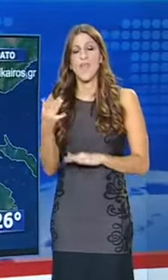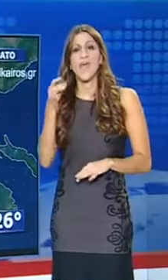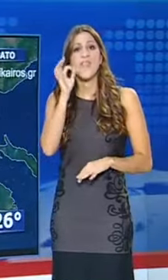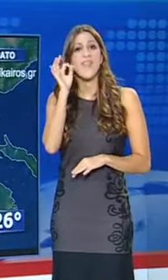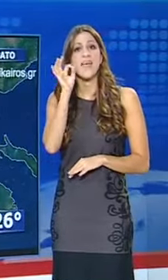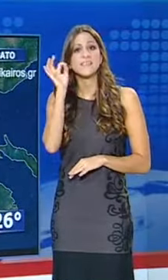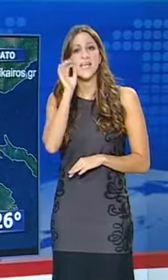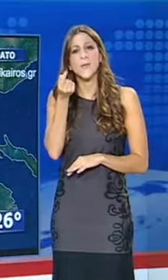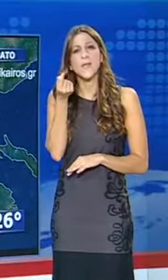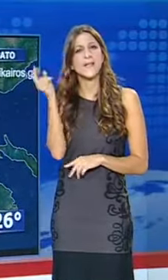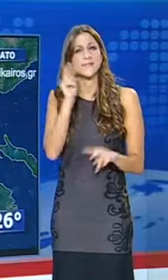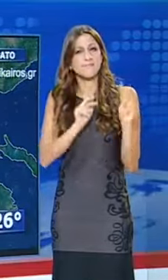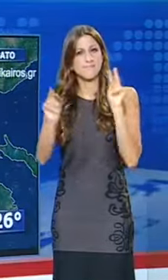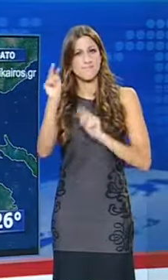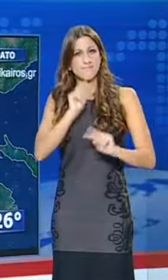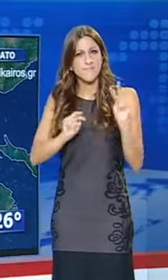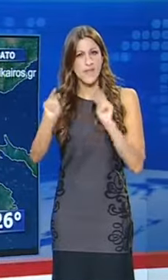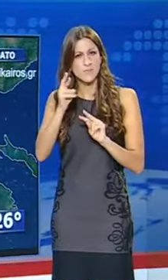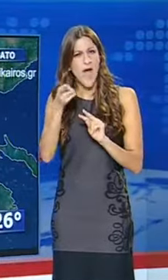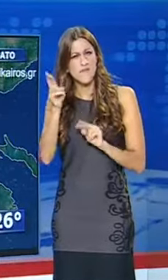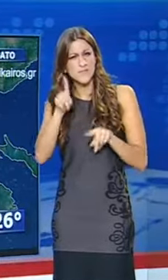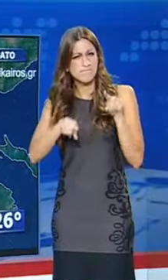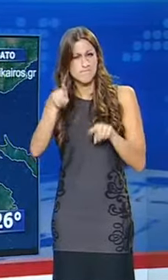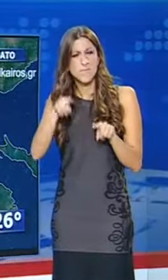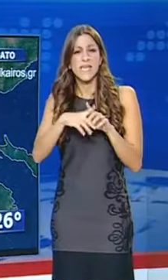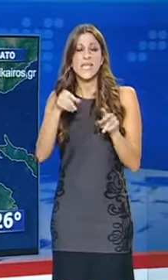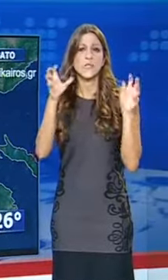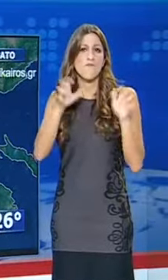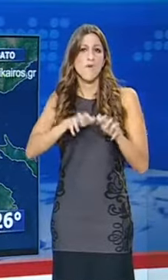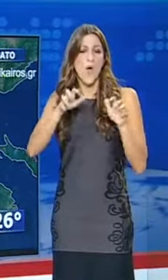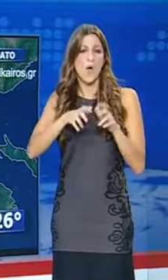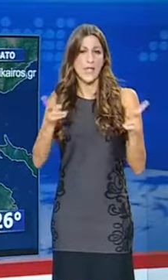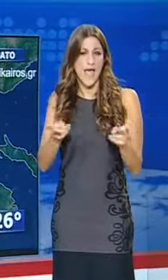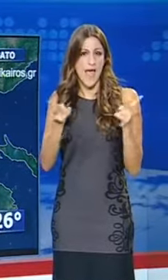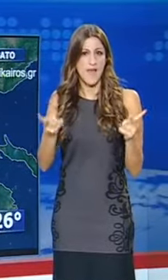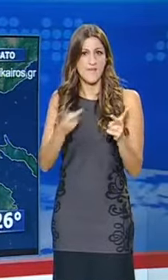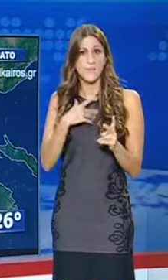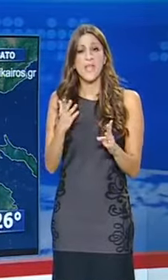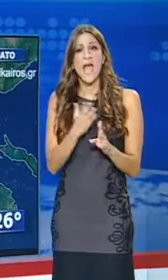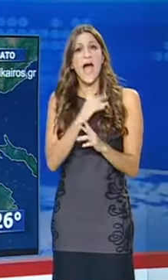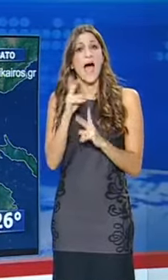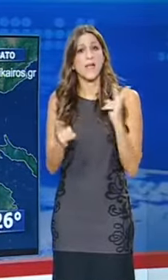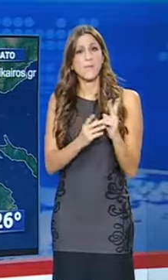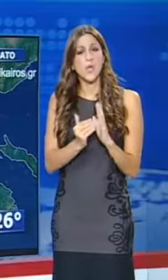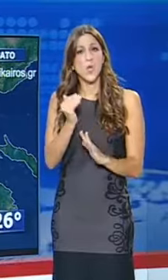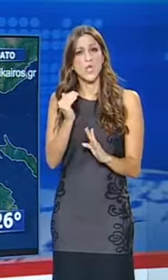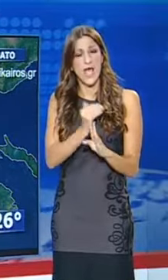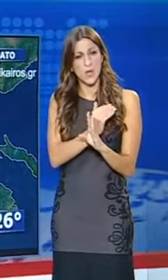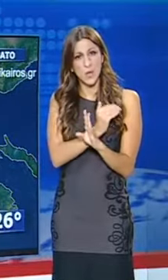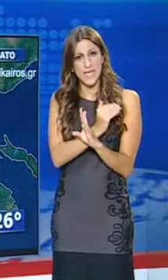θα υπάρχουν λίγες νεφώσεις κατά περιόδους αυξημένες με τοπικές βροχές. Άνεμοι νότιο-ανατολική 2 με 4 μποφόρ και θερμοκρασία από 15